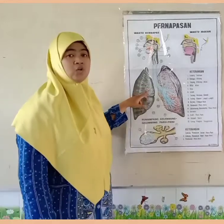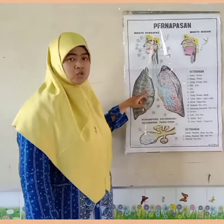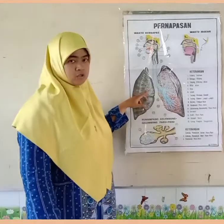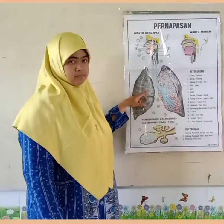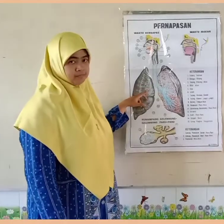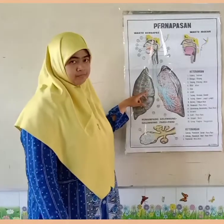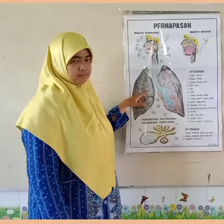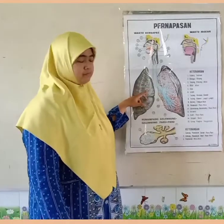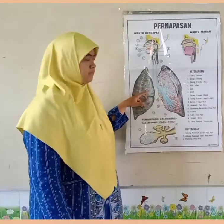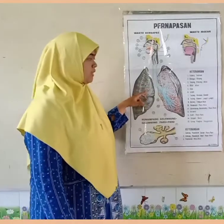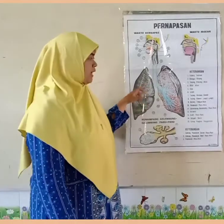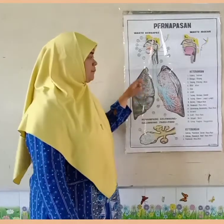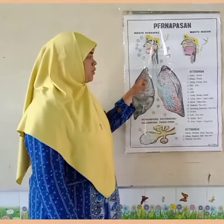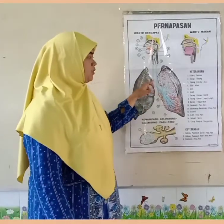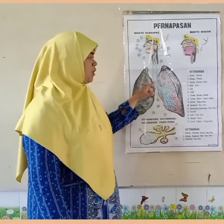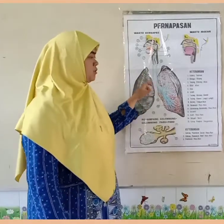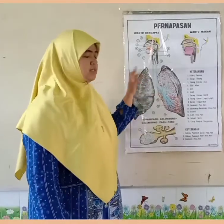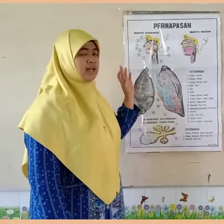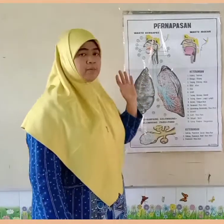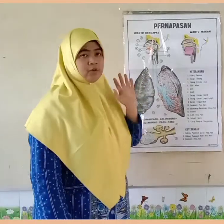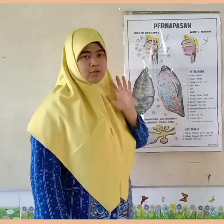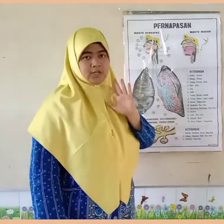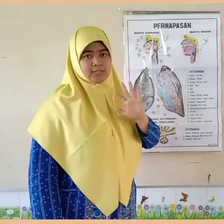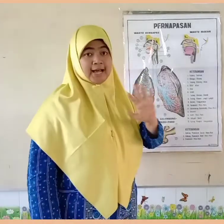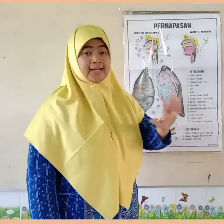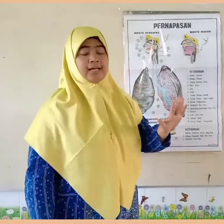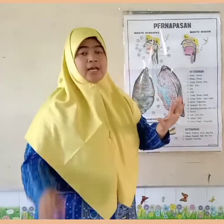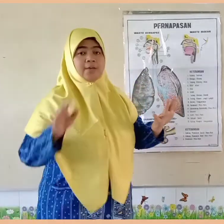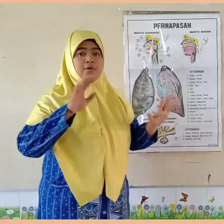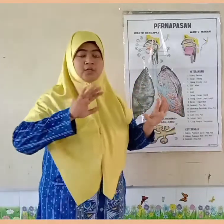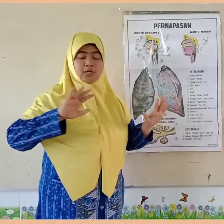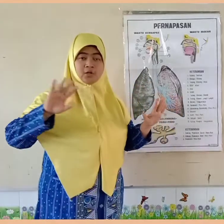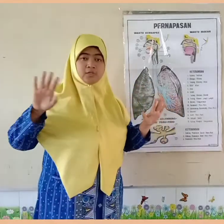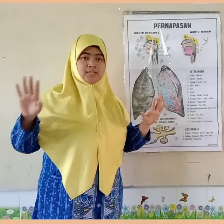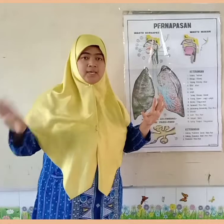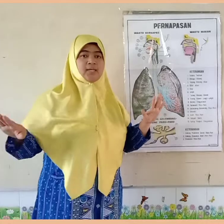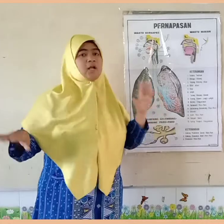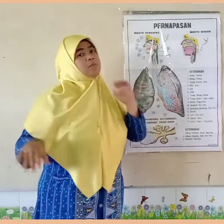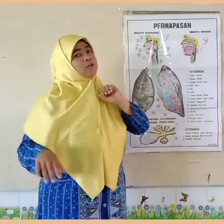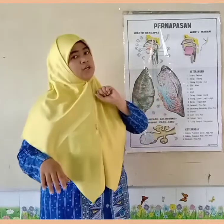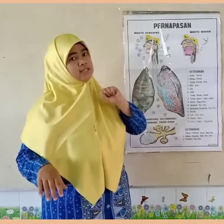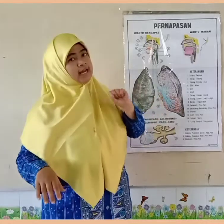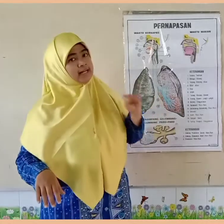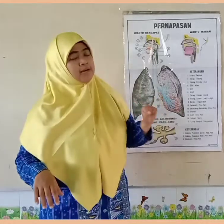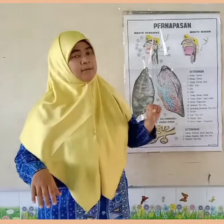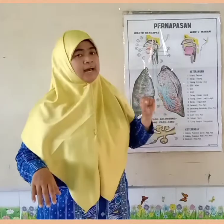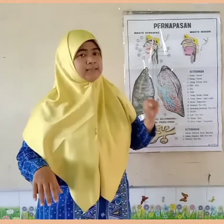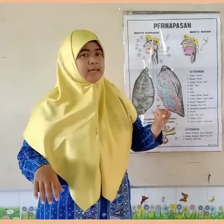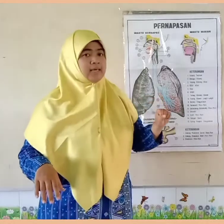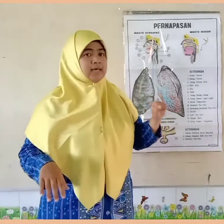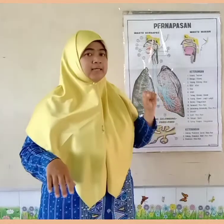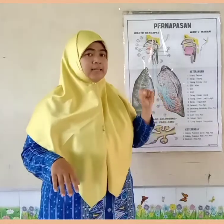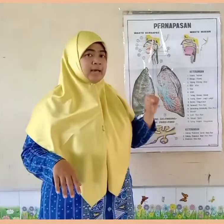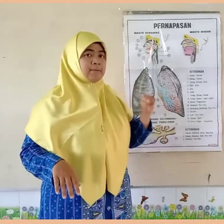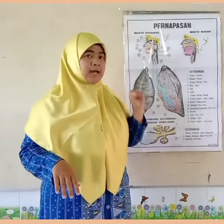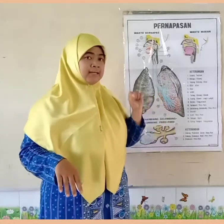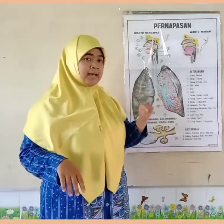bronkiolus. Ya, bronkiolus ada bronkiolus kanan, bronkiolus kiri. Kalau bronkiolus kanan berarti dia berada